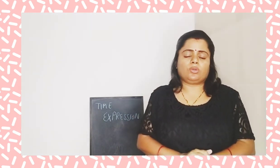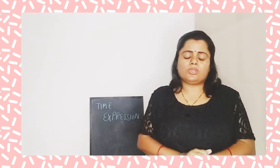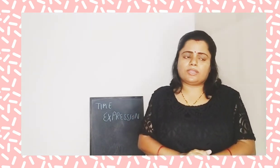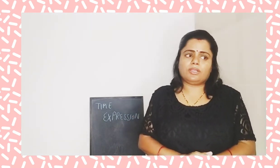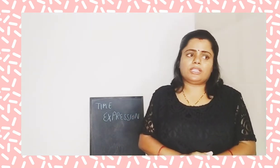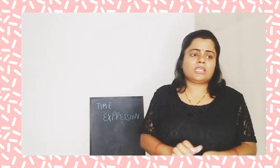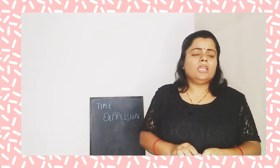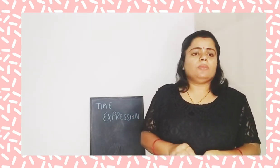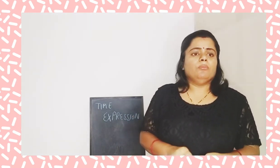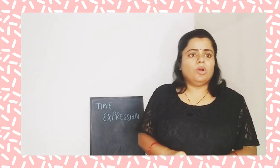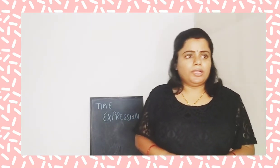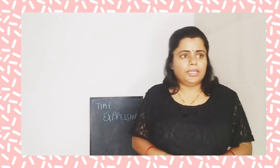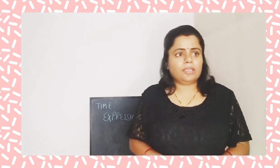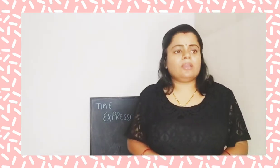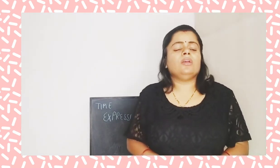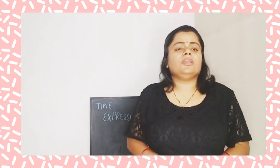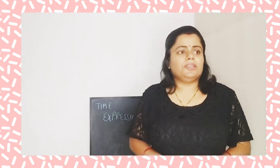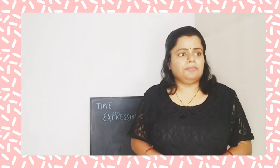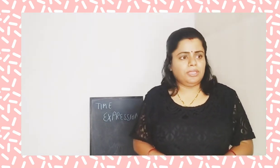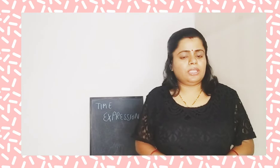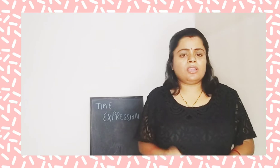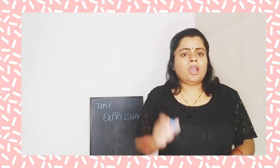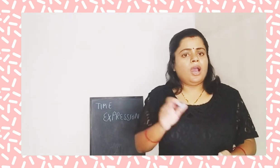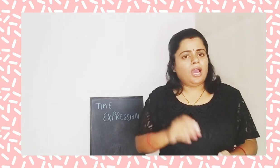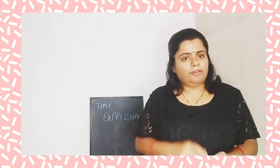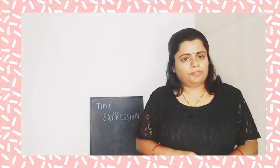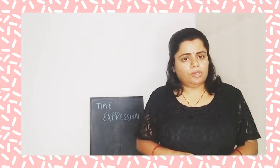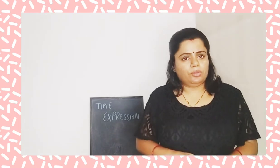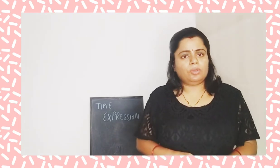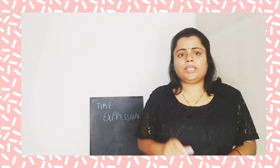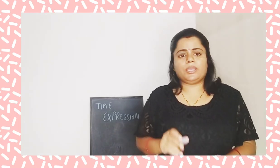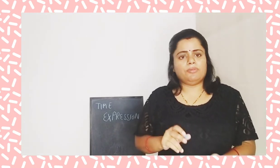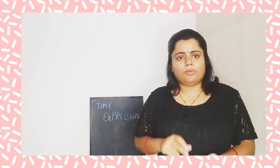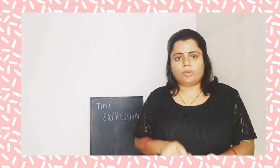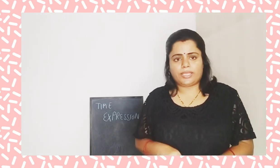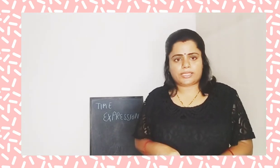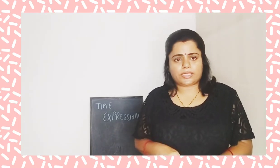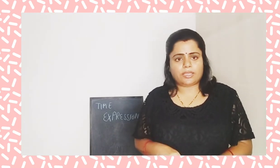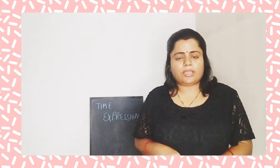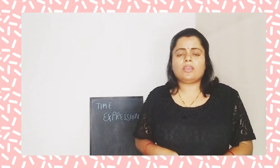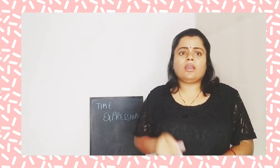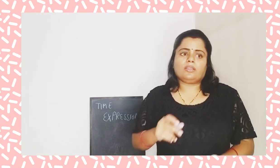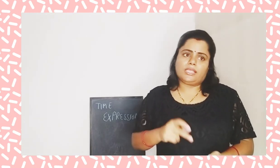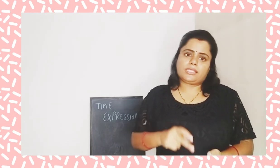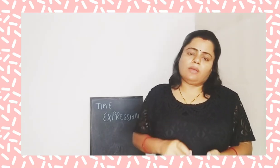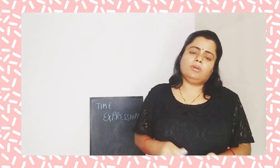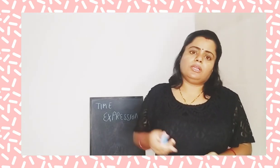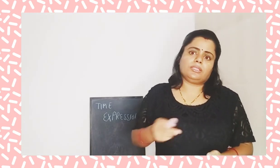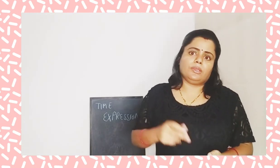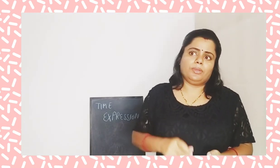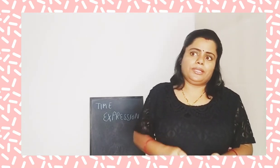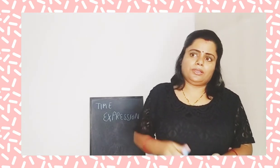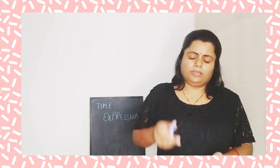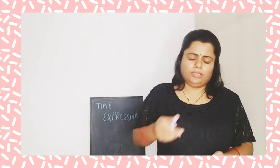से words? Morning, evening, afternoon, day before yesterday, the summer, the winter, the